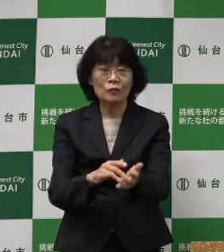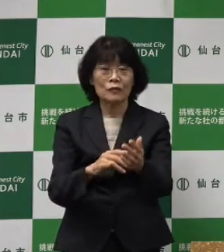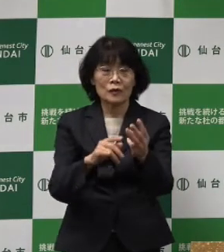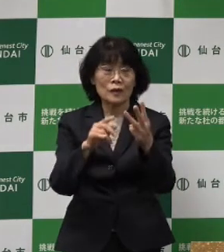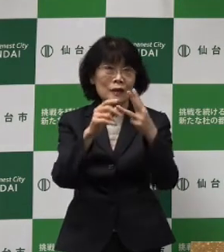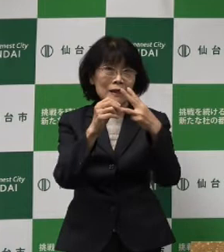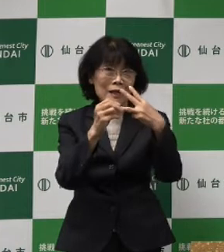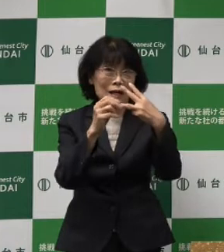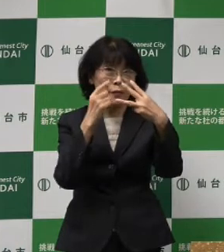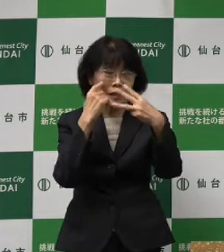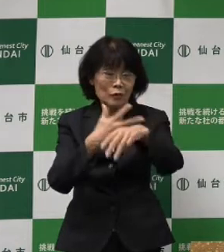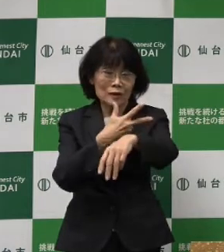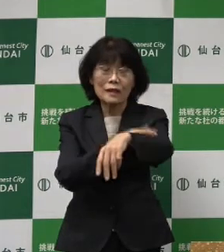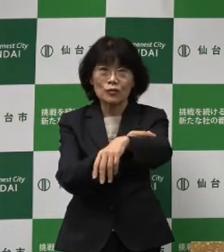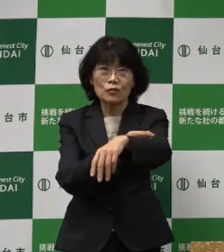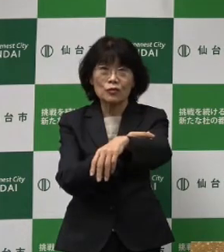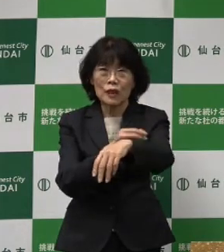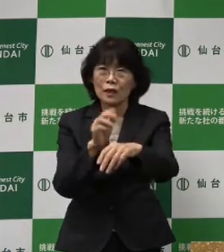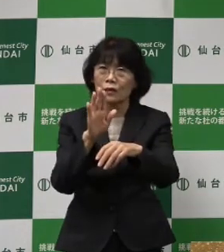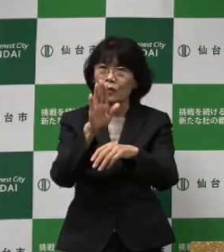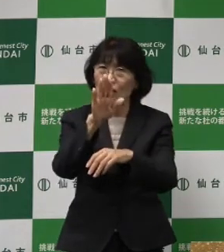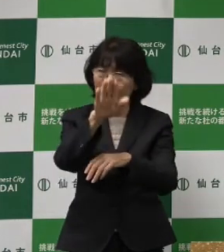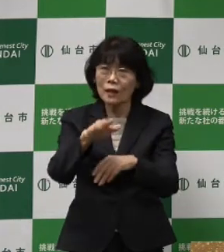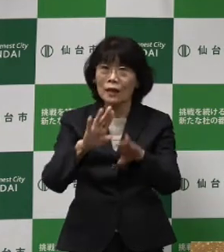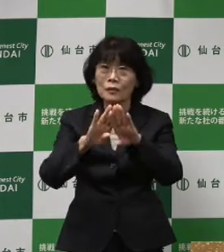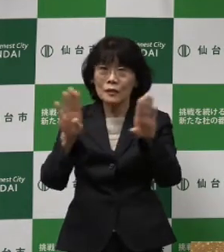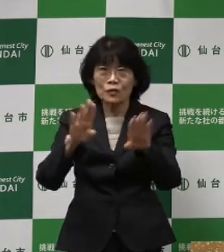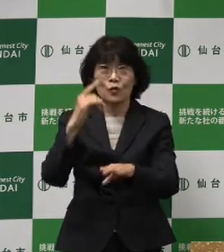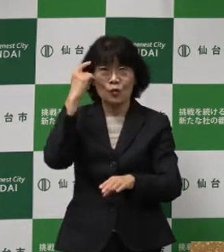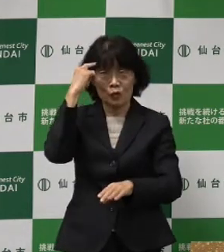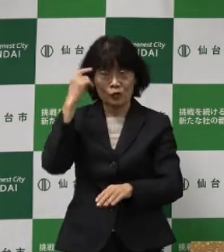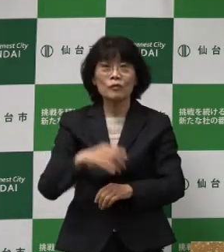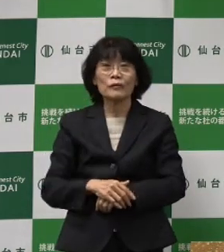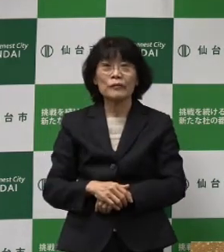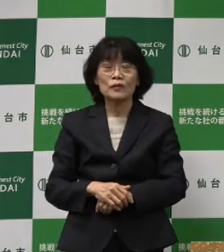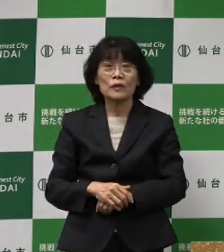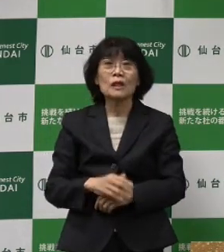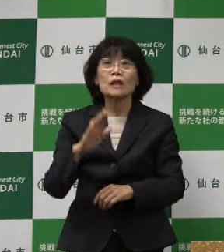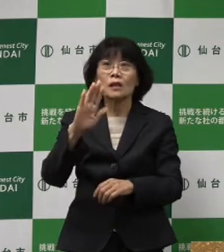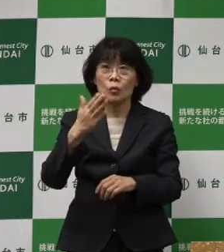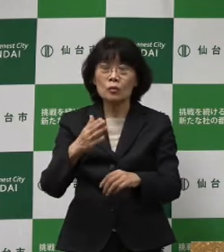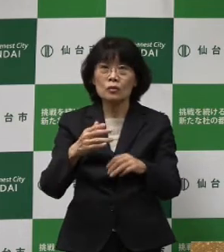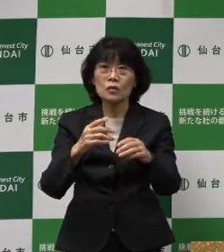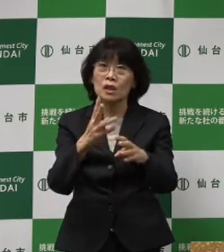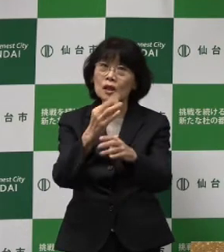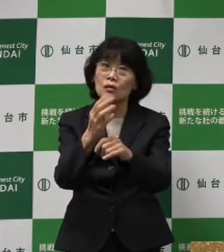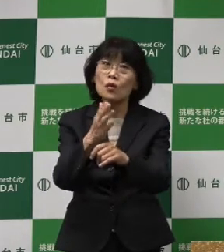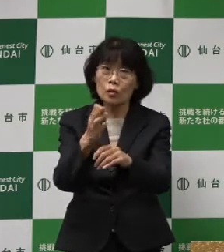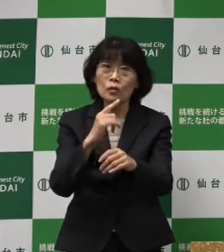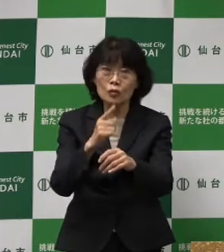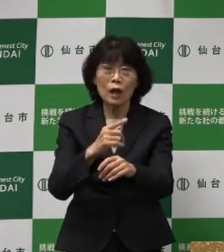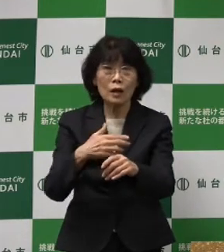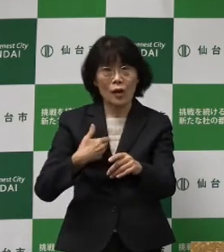種が、まあ、いずれ 2 月から始まると思うんですが、まあ、ちょっとまだスキームが見えない中ではあるんですが、宮